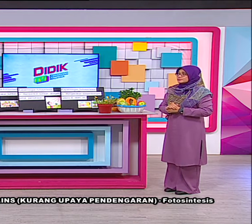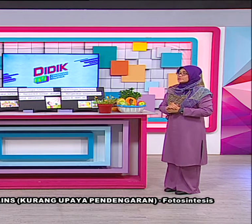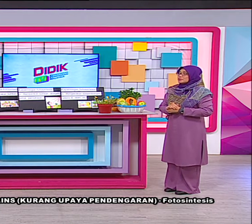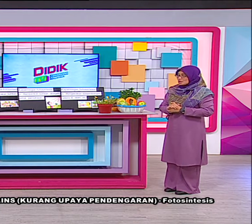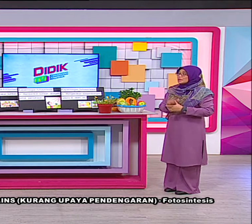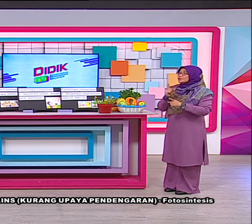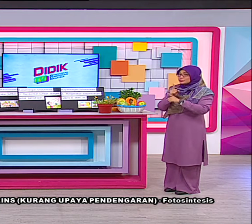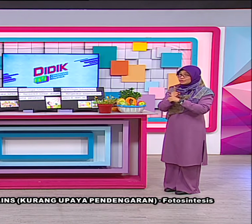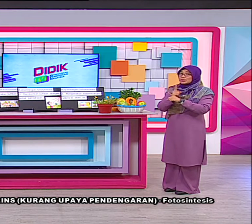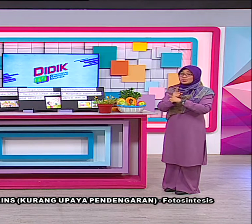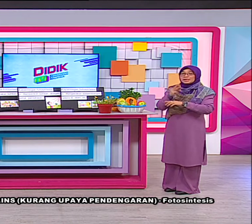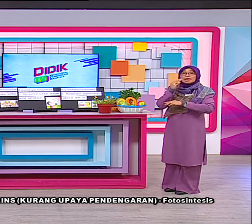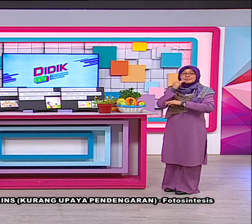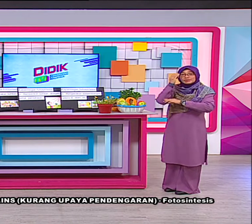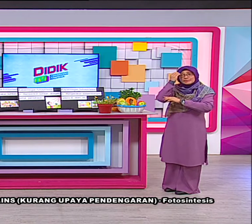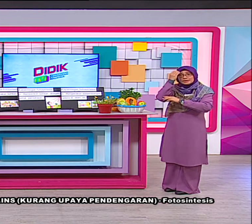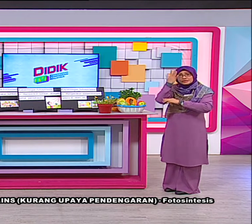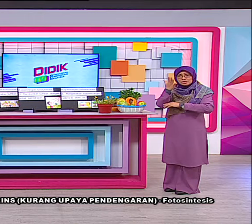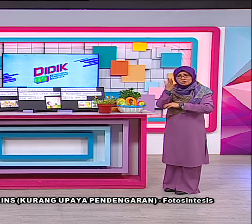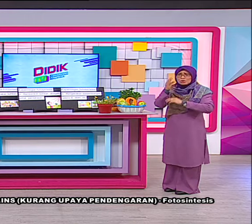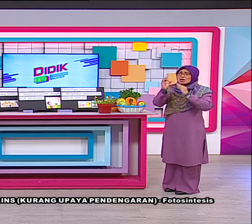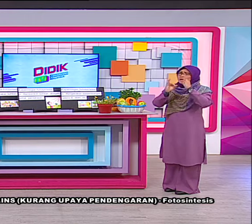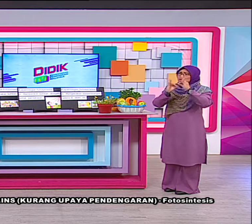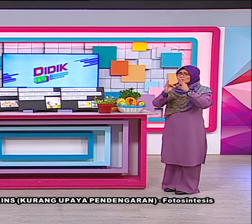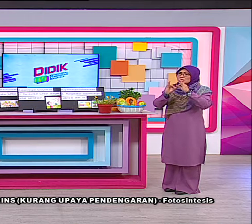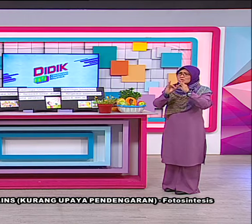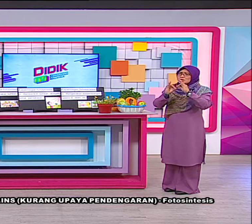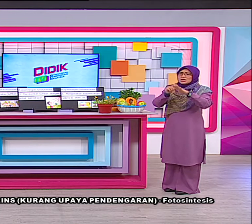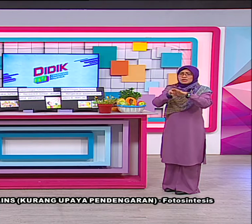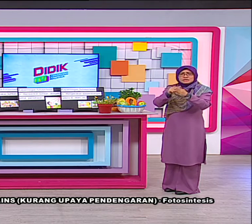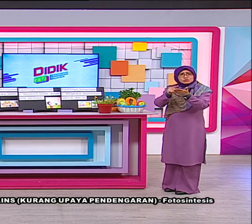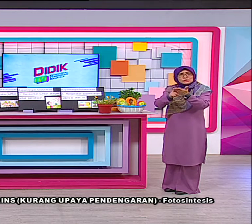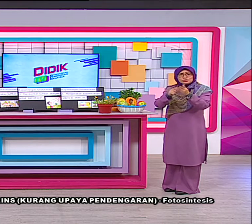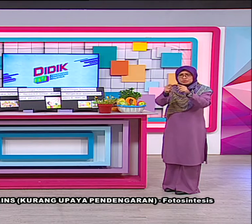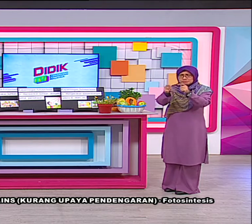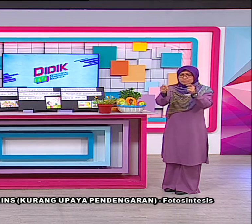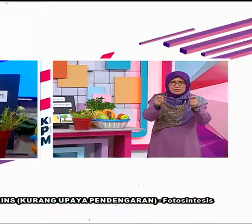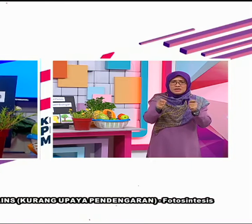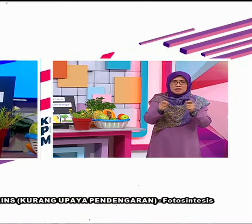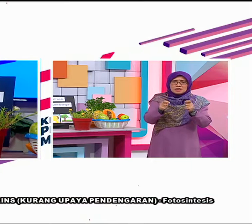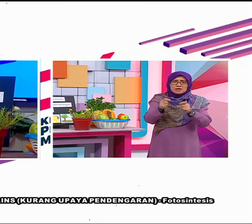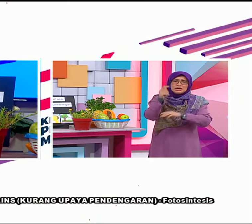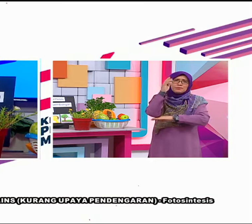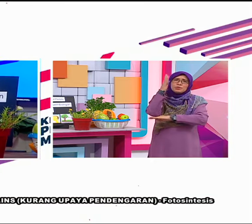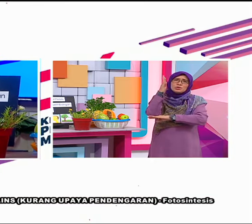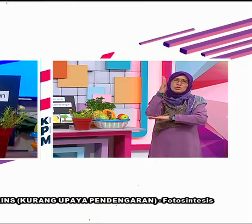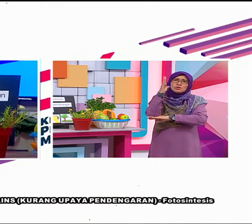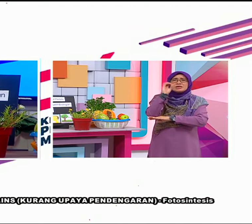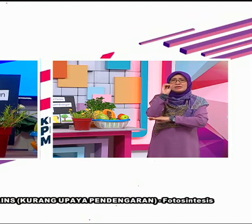tinggi kece gue betul Oke Mira bagi tahu kalau ada di suatu Hai ah buku tak